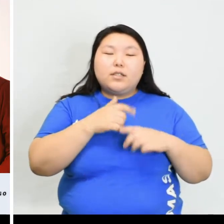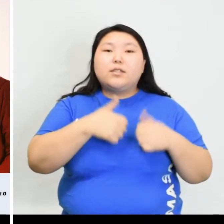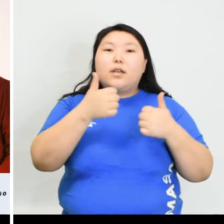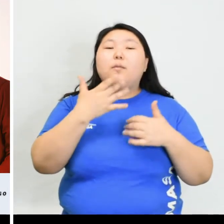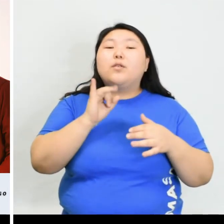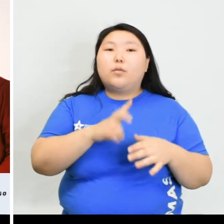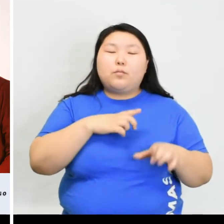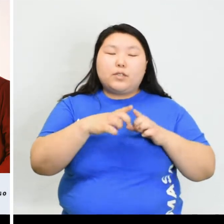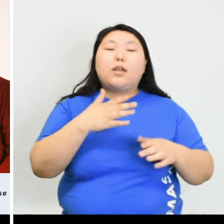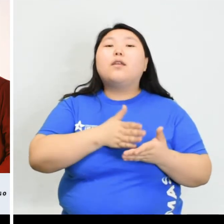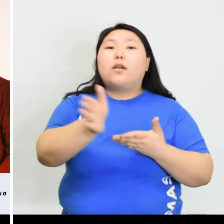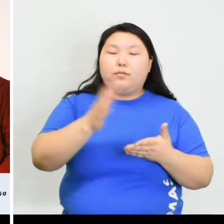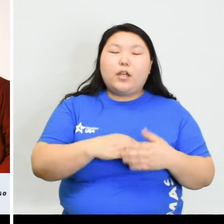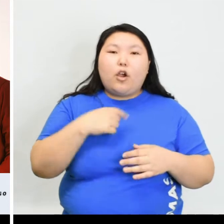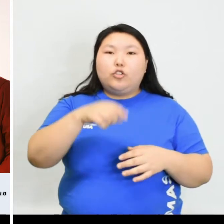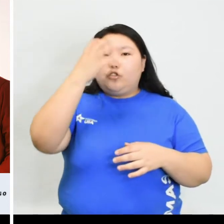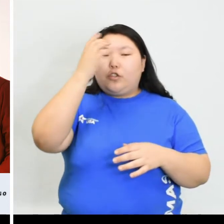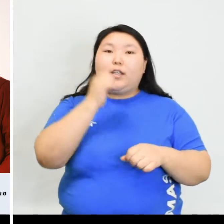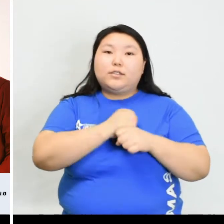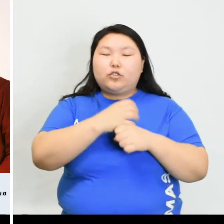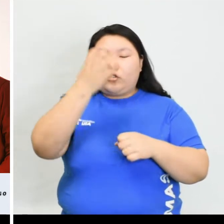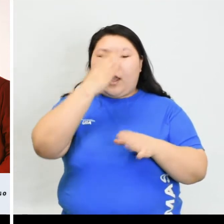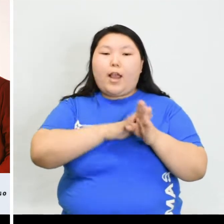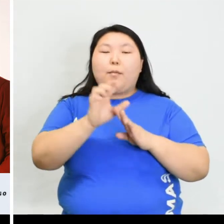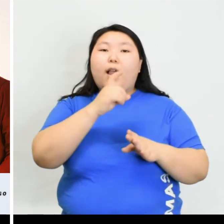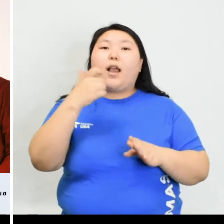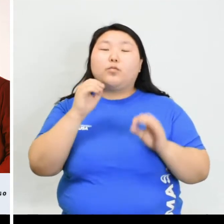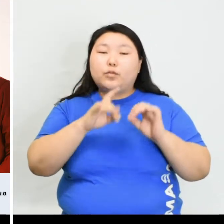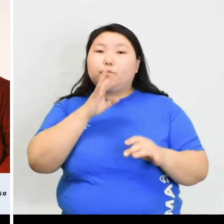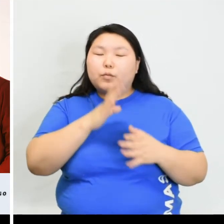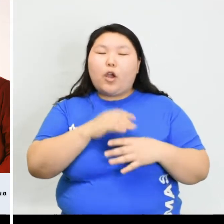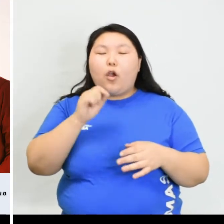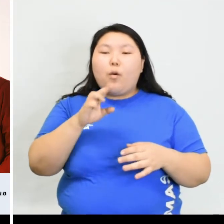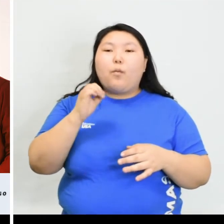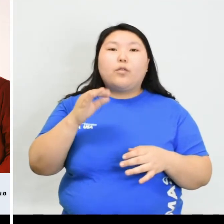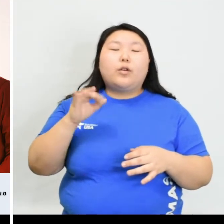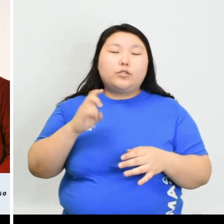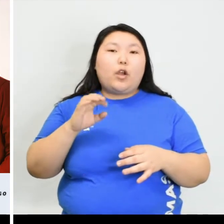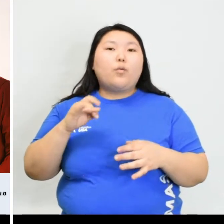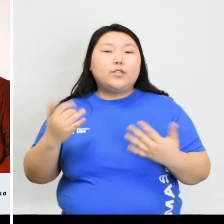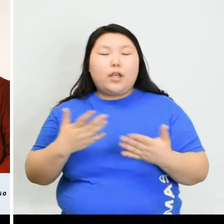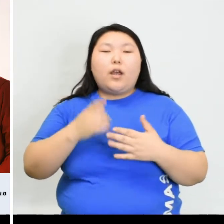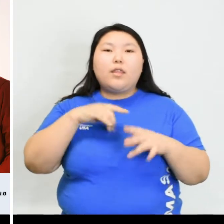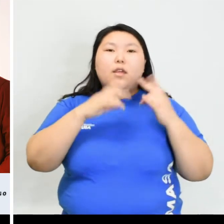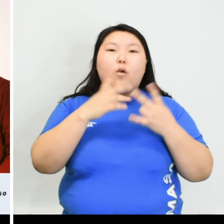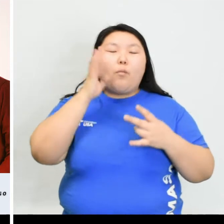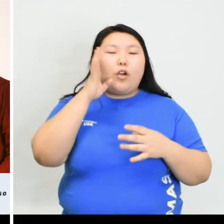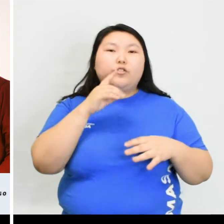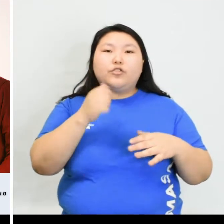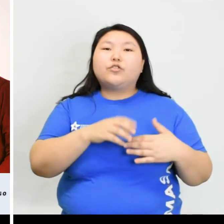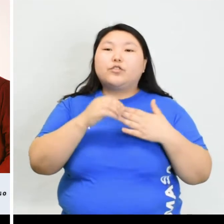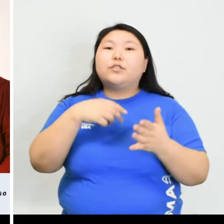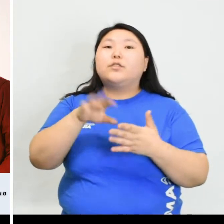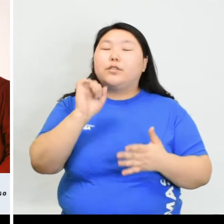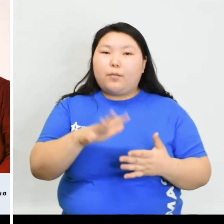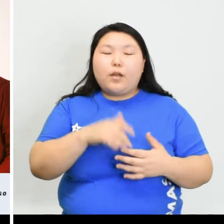сайн байсан бол бизнесээр яв. Одоо энэ төрийн ажилтан, төрийн албагч болох гэж байгаа бол одоо энэ public policy юм аа тий. Нийгмийн бодлогын чиглэлээр яв.